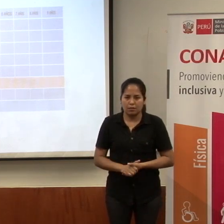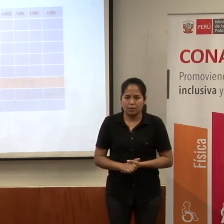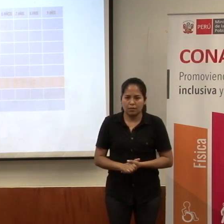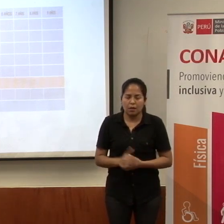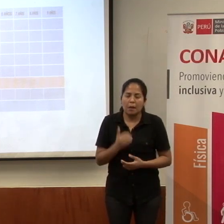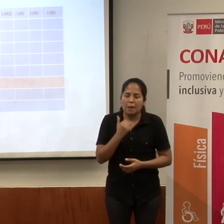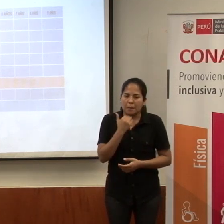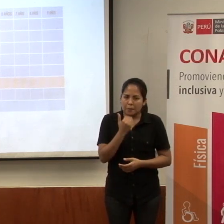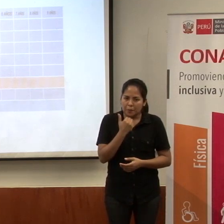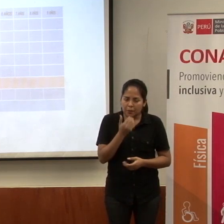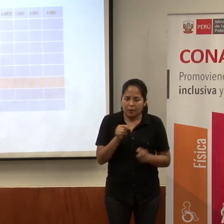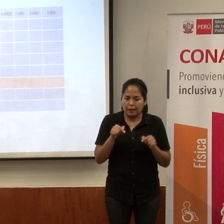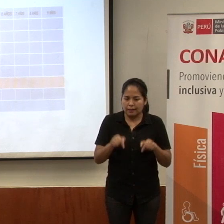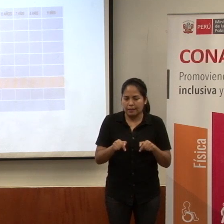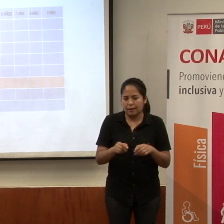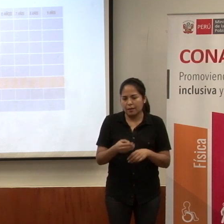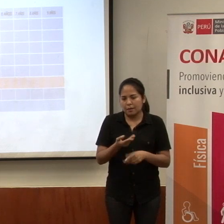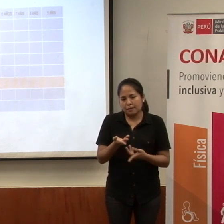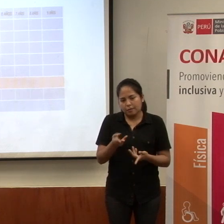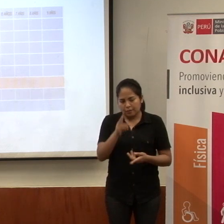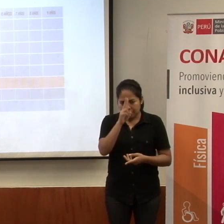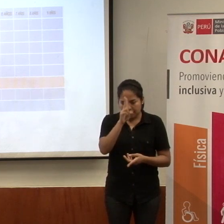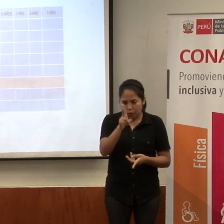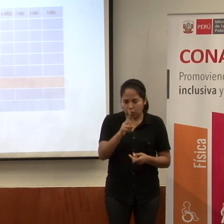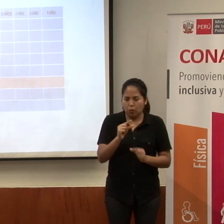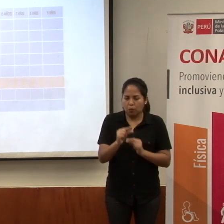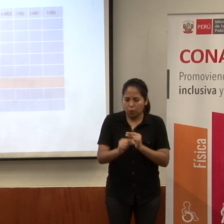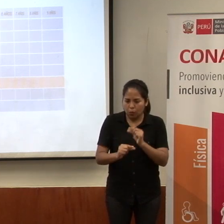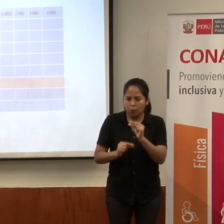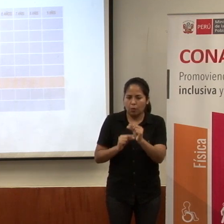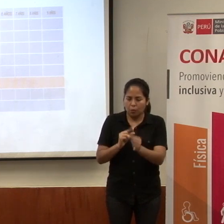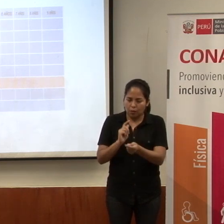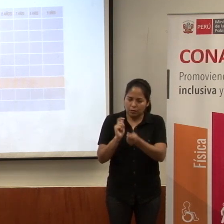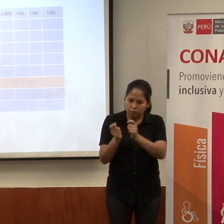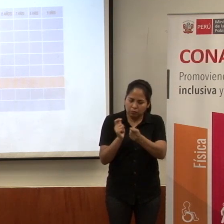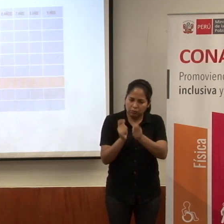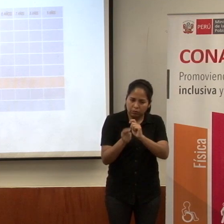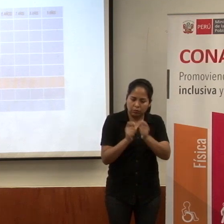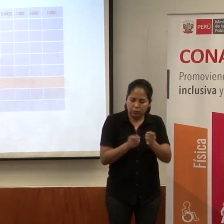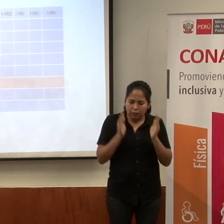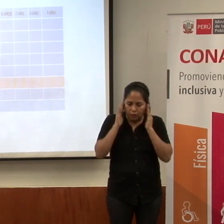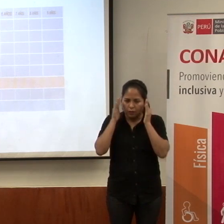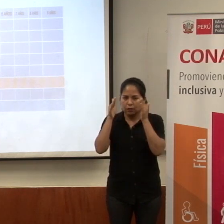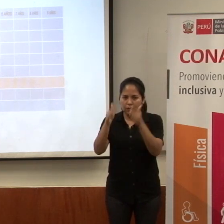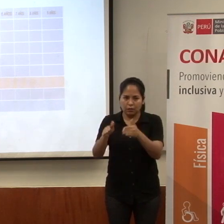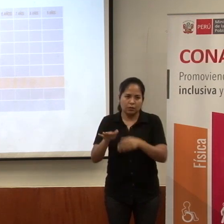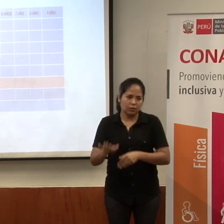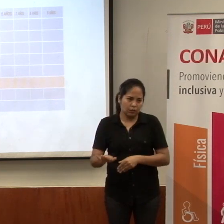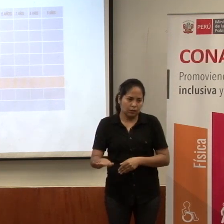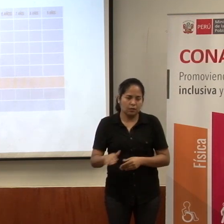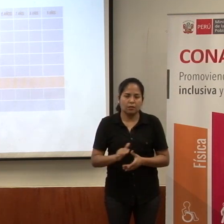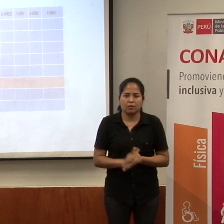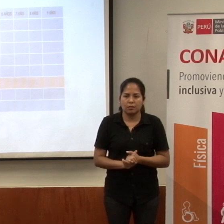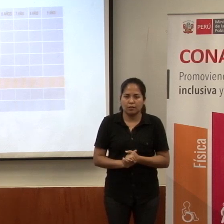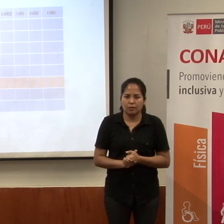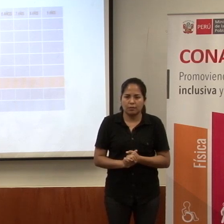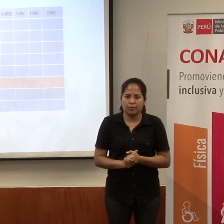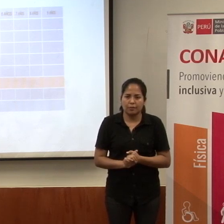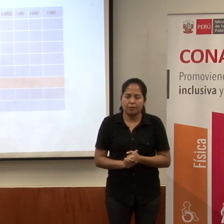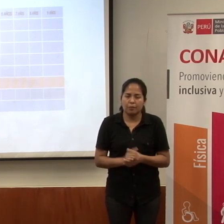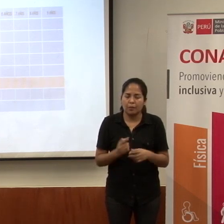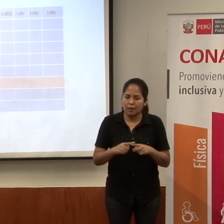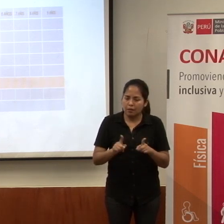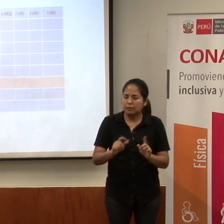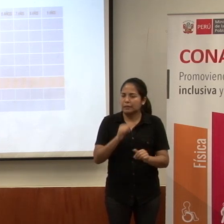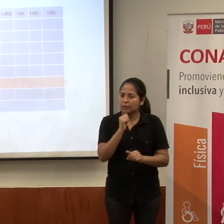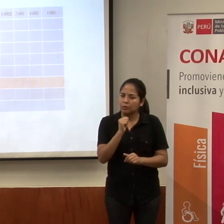a pesar de que hemos evolucionado como sociedad, como políticas públicas y como Estado mucho, pero